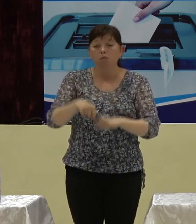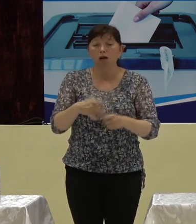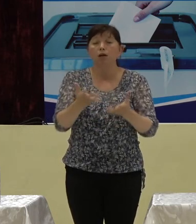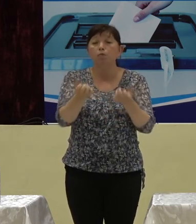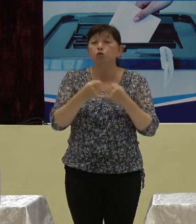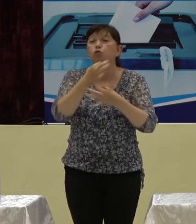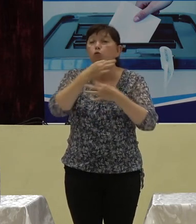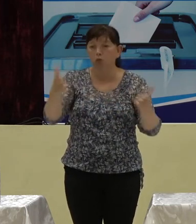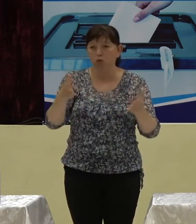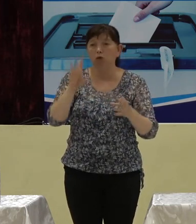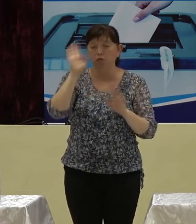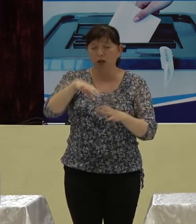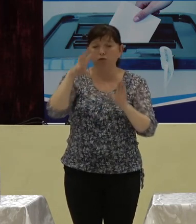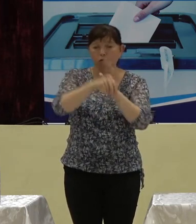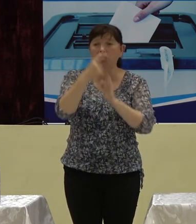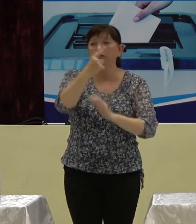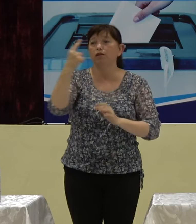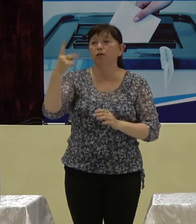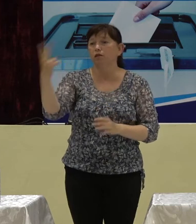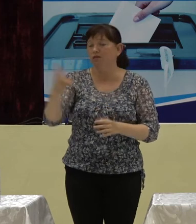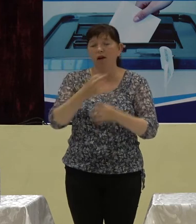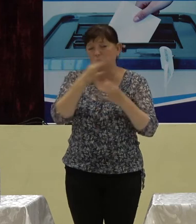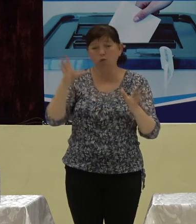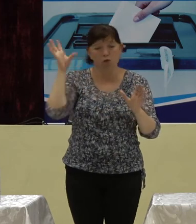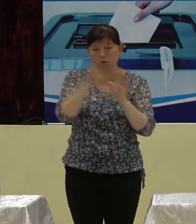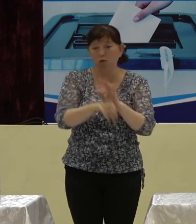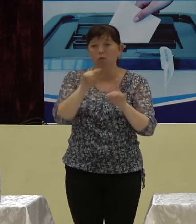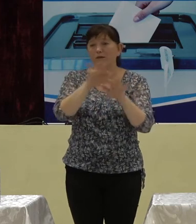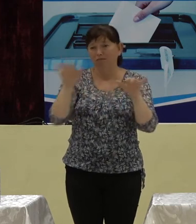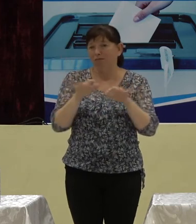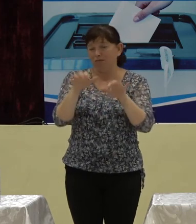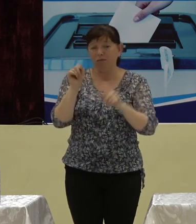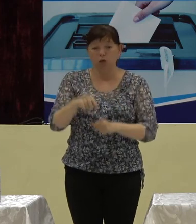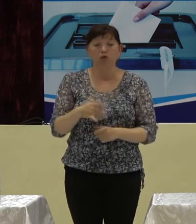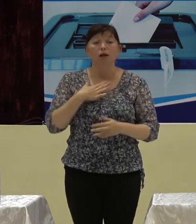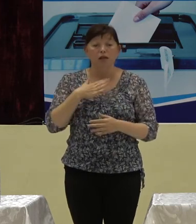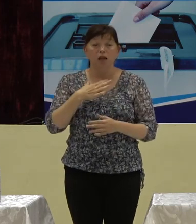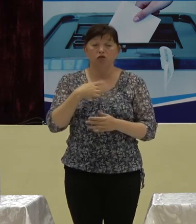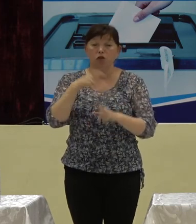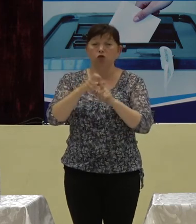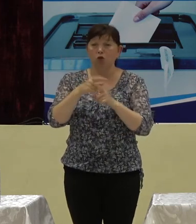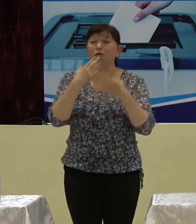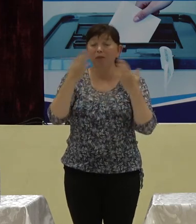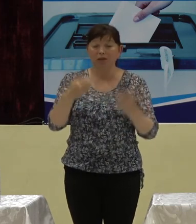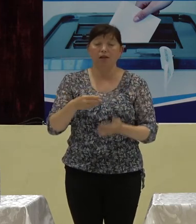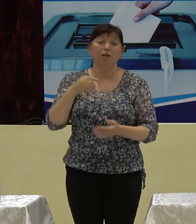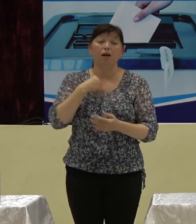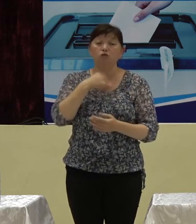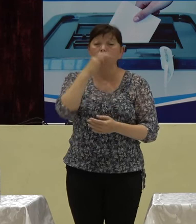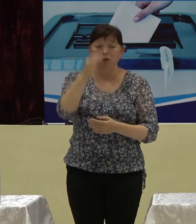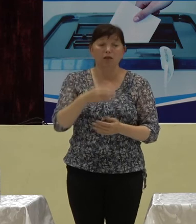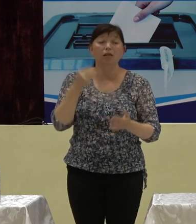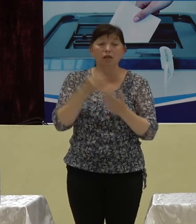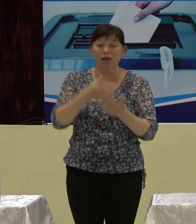inclusiv 112. În ce privește mesajul nostru final, mesajul meu, dragi cetățeni